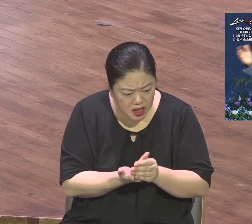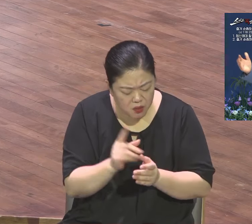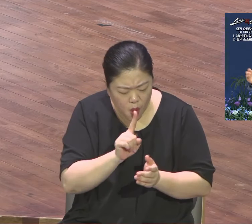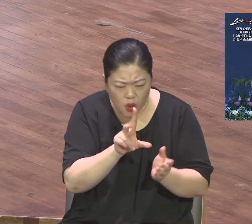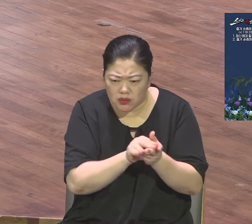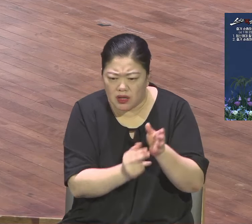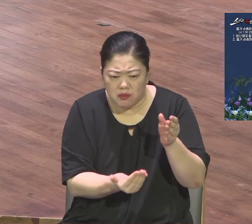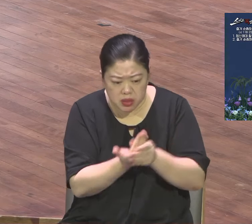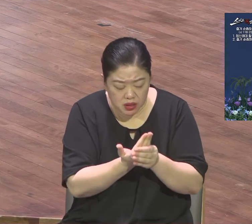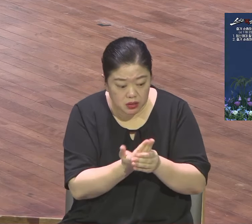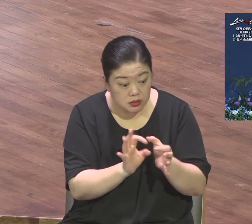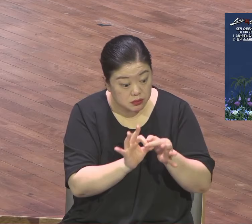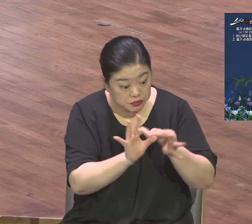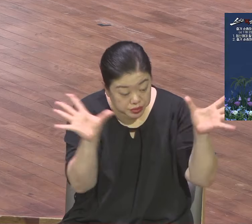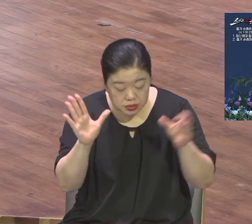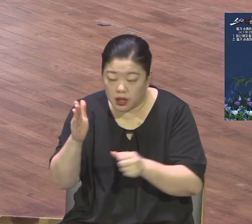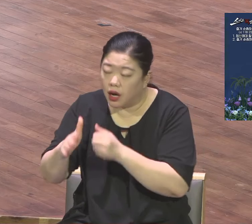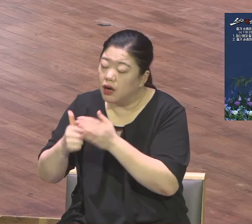25 보좌의 응답을 받는